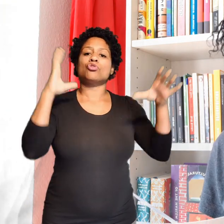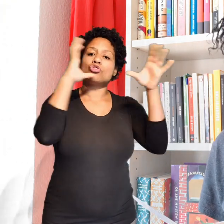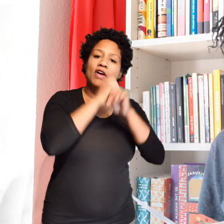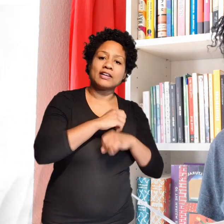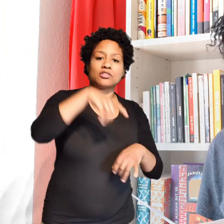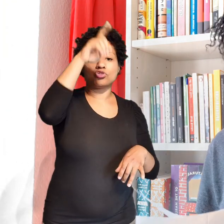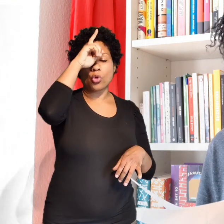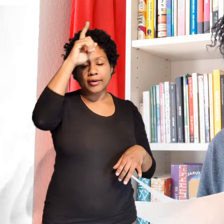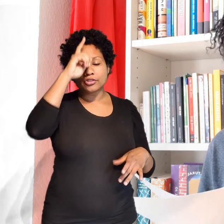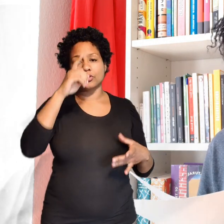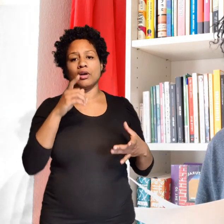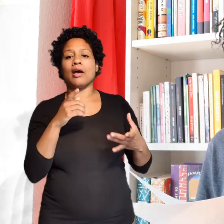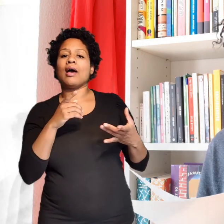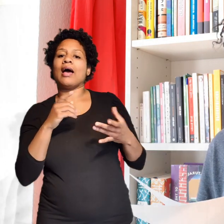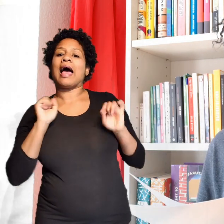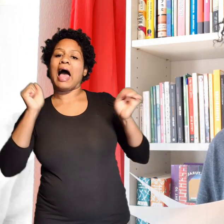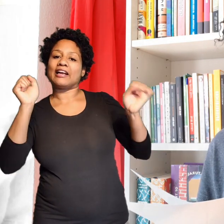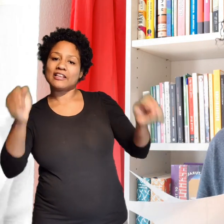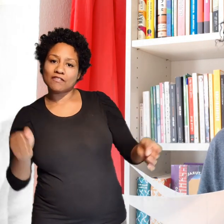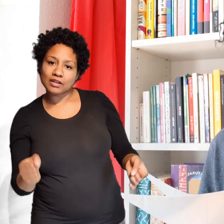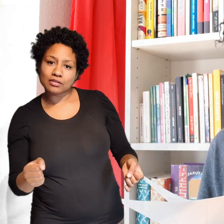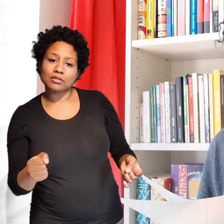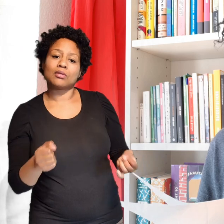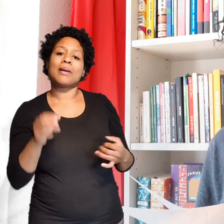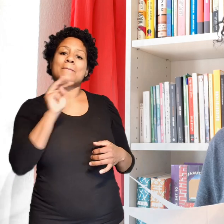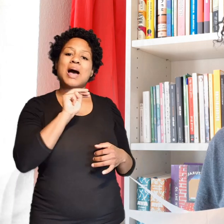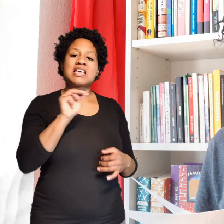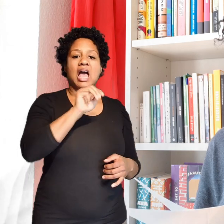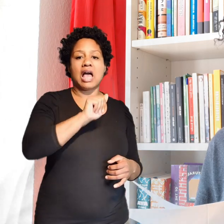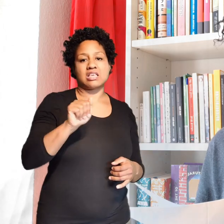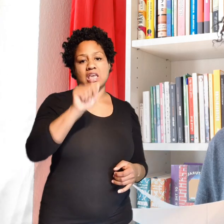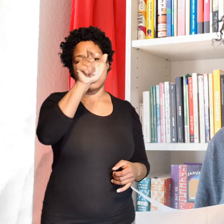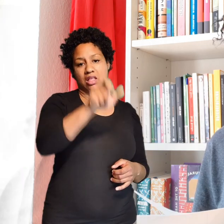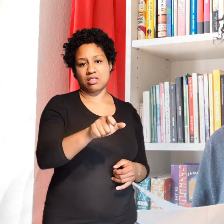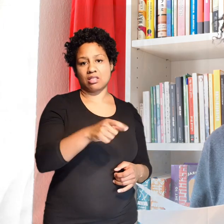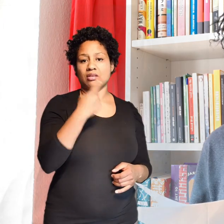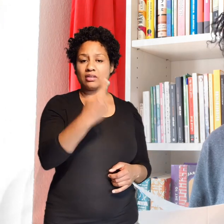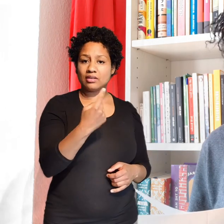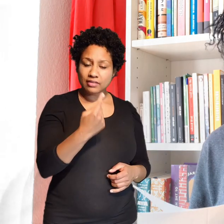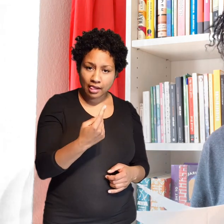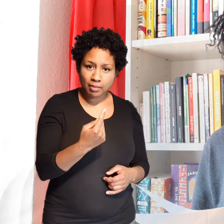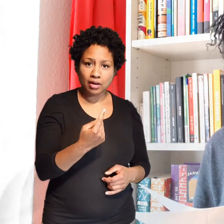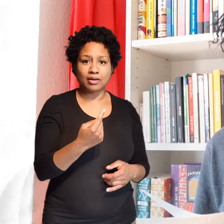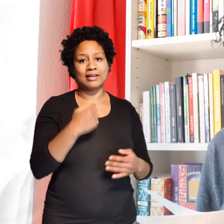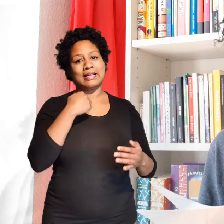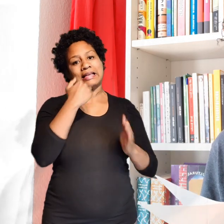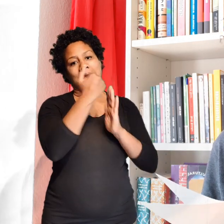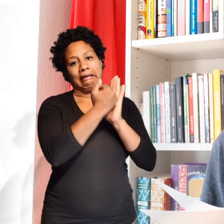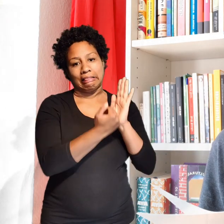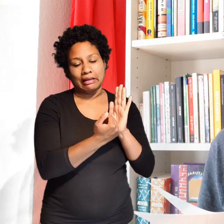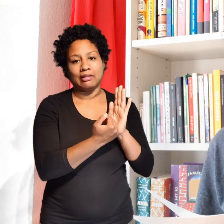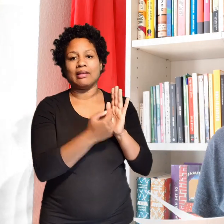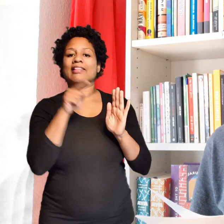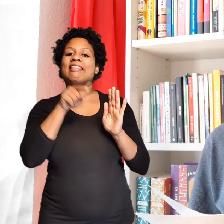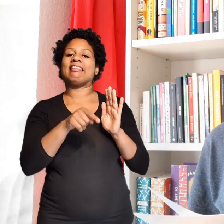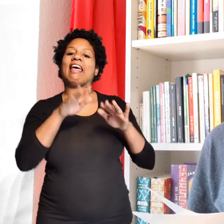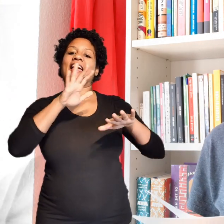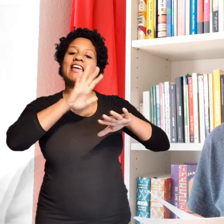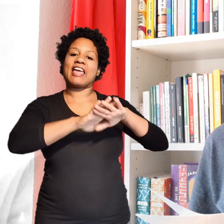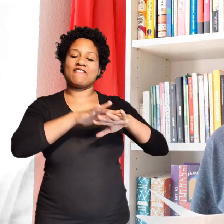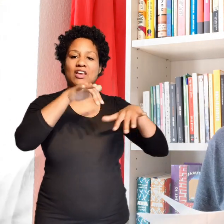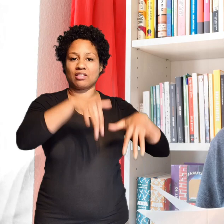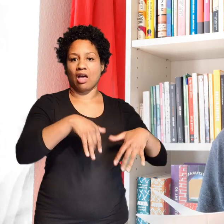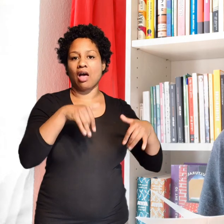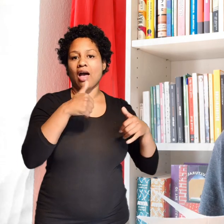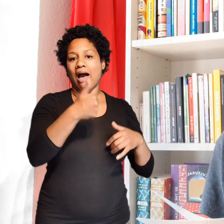und Dichterin Mai Ayim, die in ihrem Gedicht "Der Käfig hat eine Tür" folgende